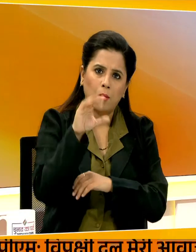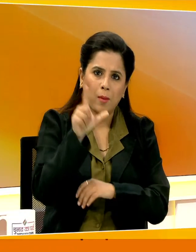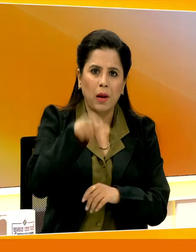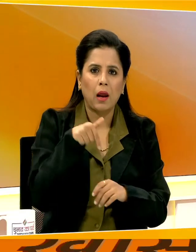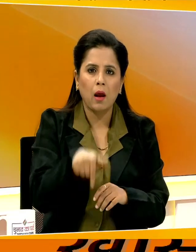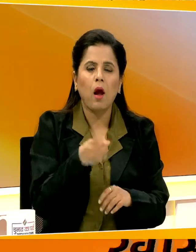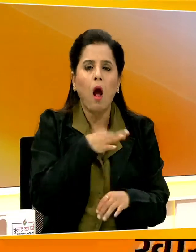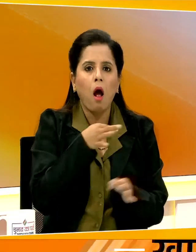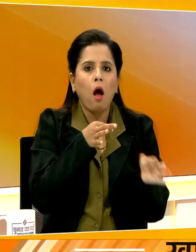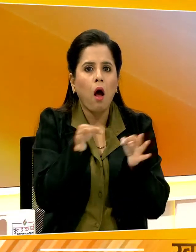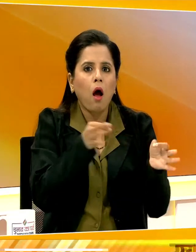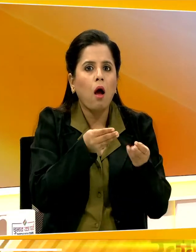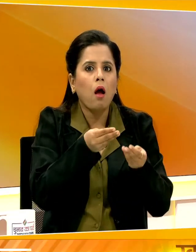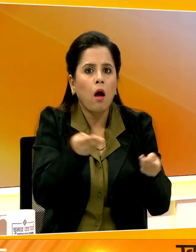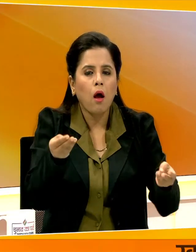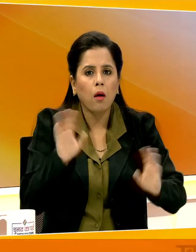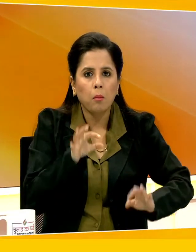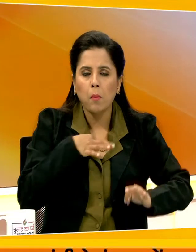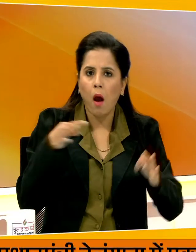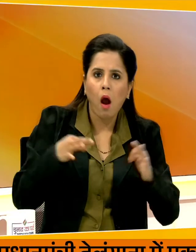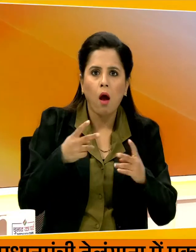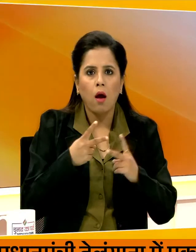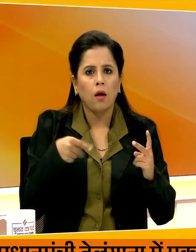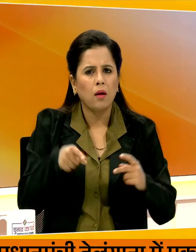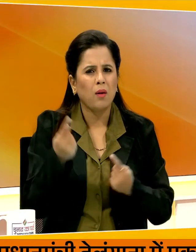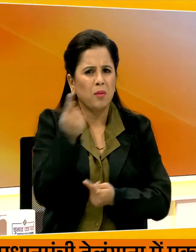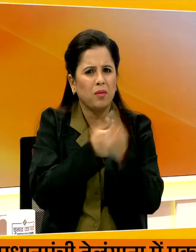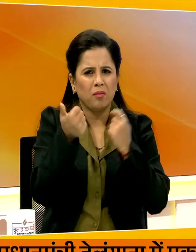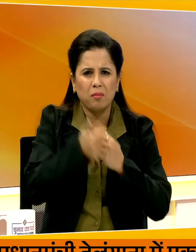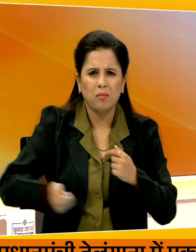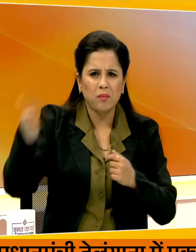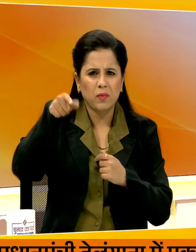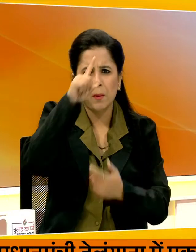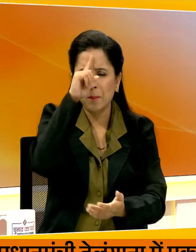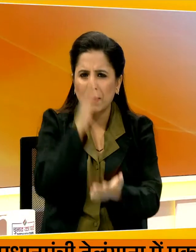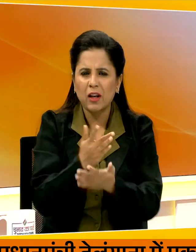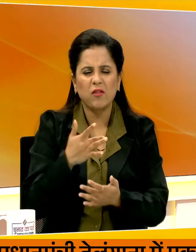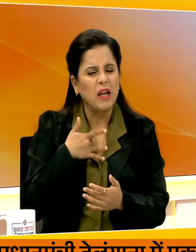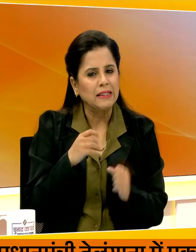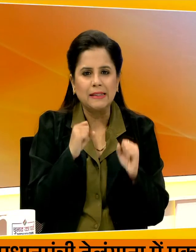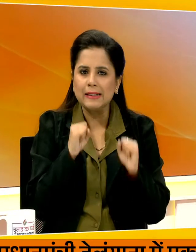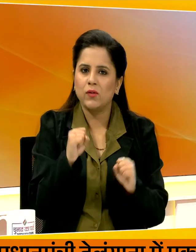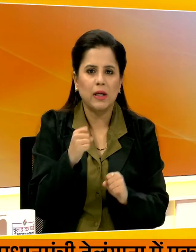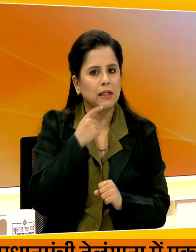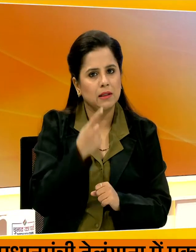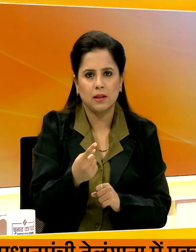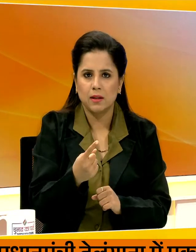को डराने की कोशिश करते हैं। उनके जैसे राजनेताओं पर भरोसा करना कठिन है।